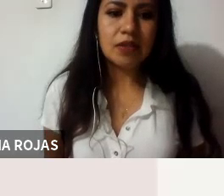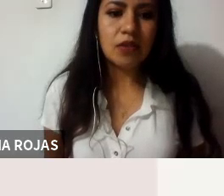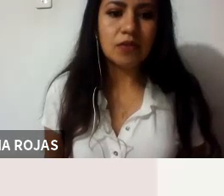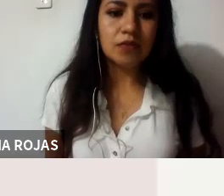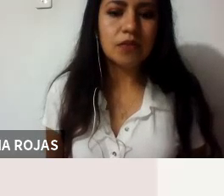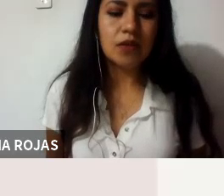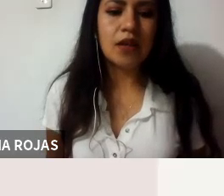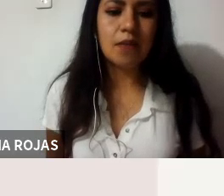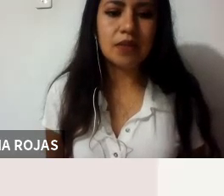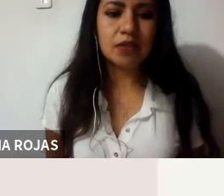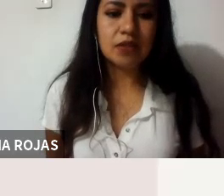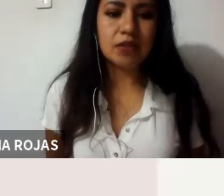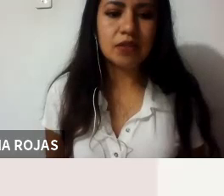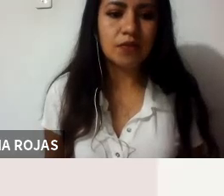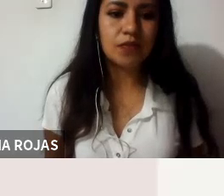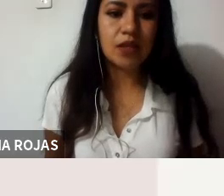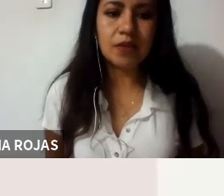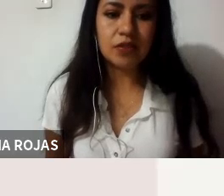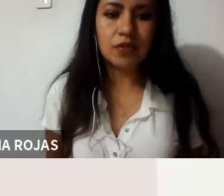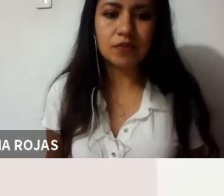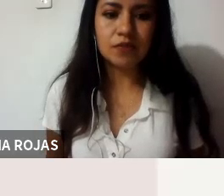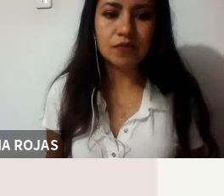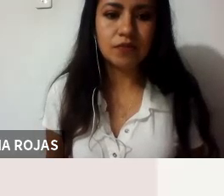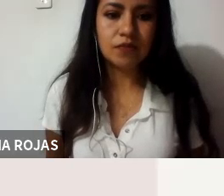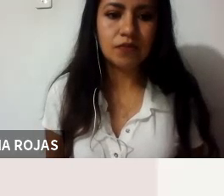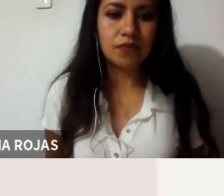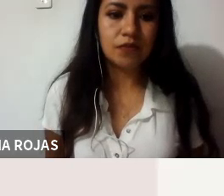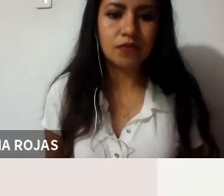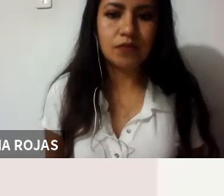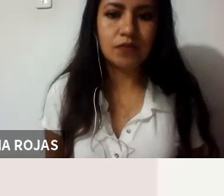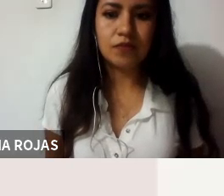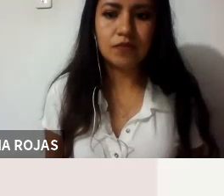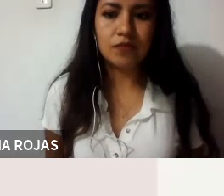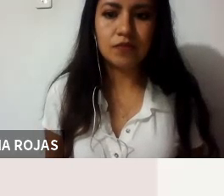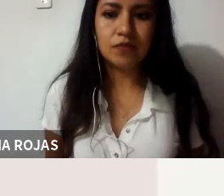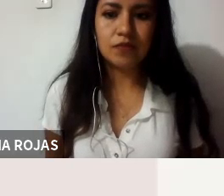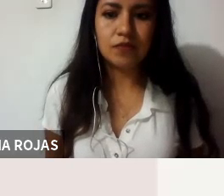¿Qué pasó? ¿Qué pasó? ¿Qué pasó?